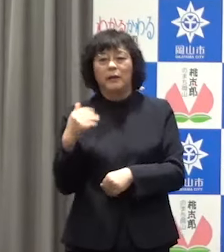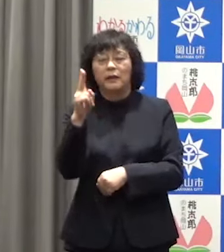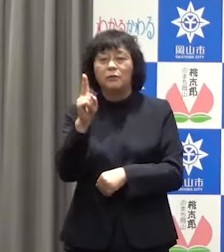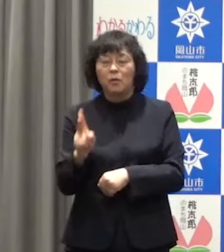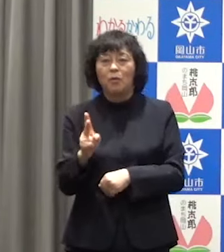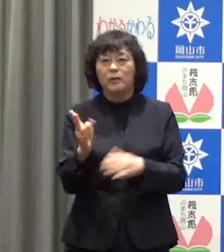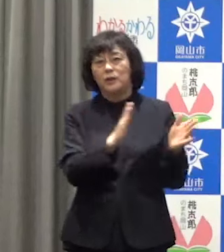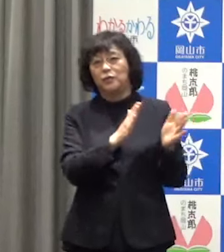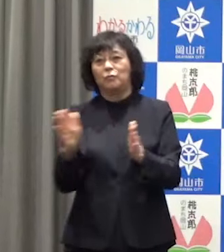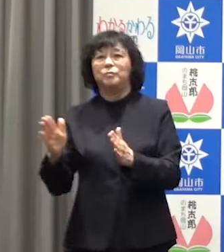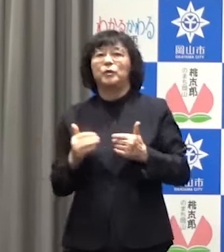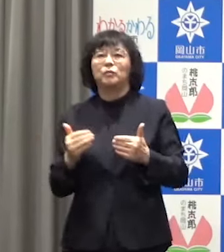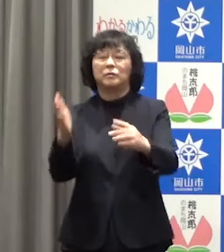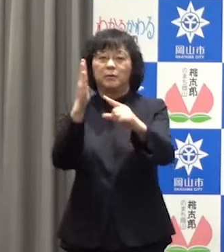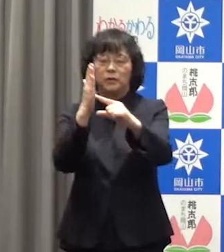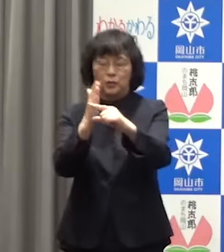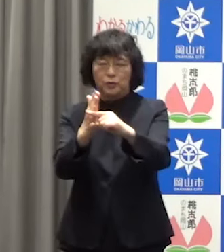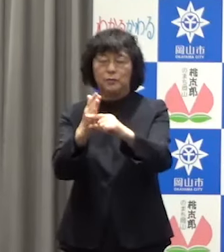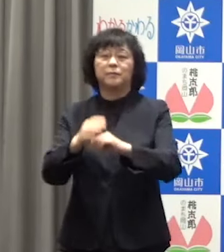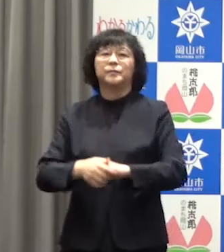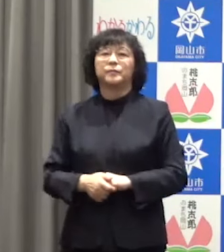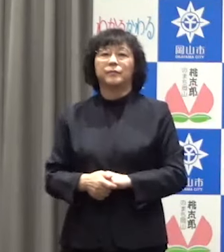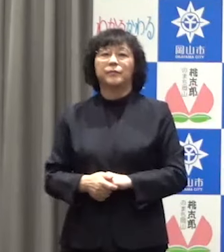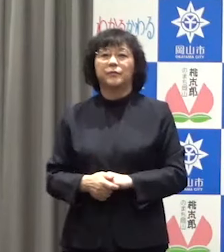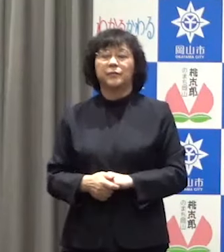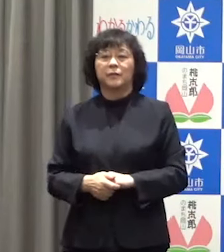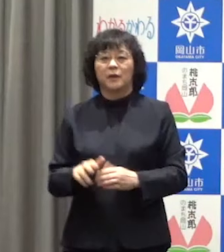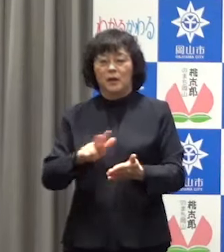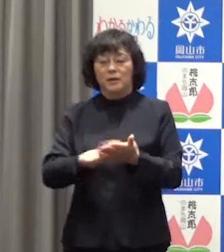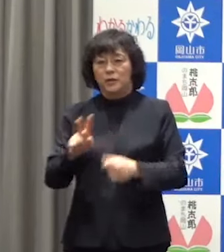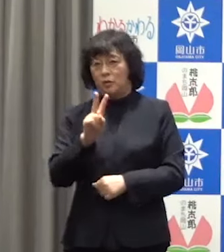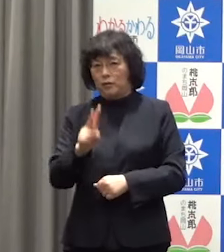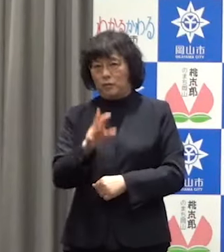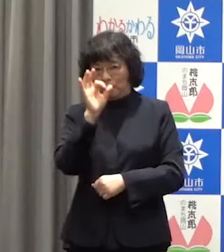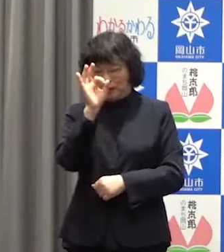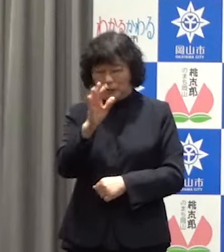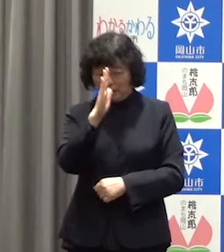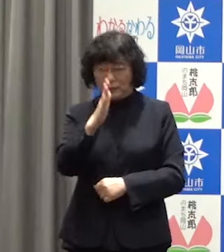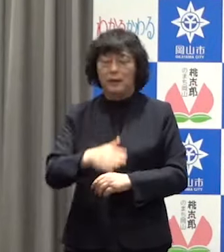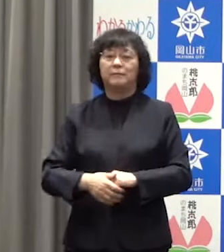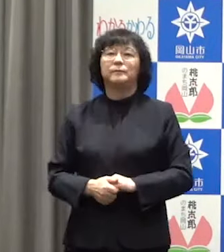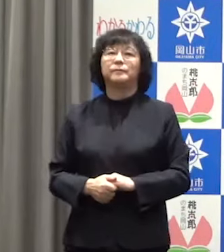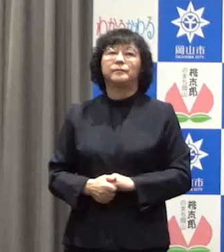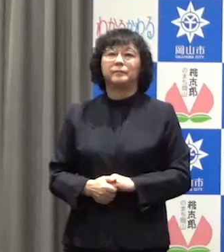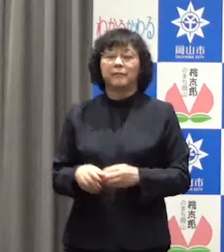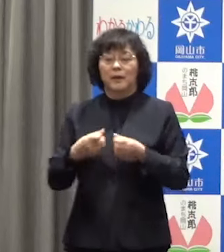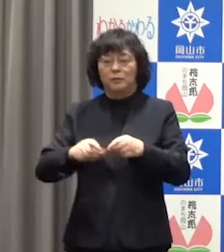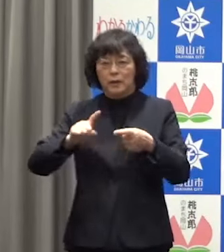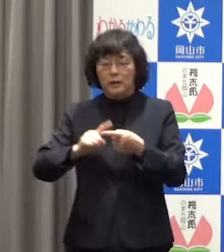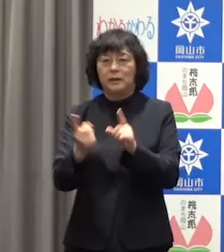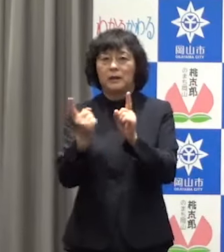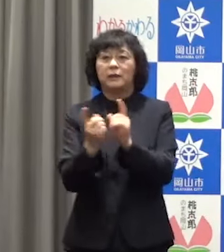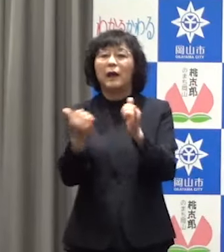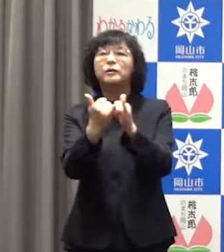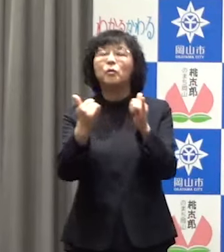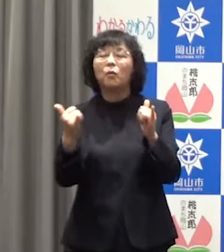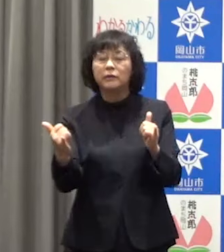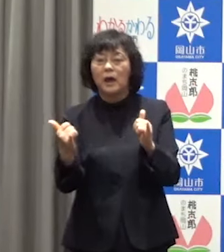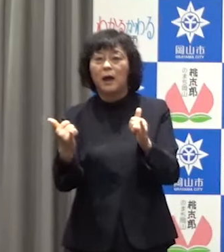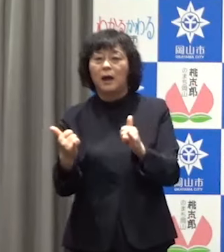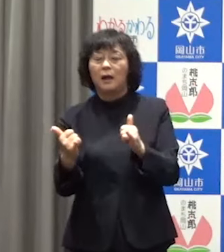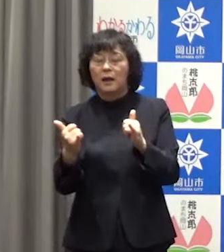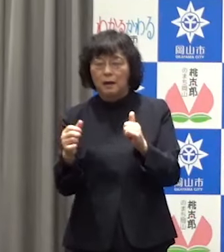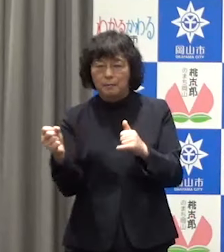めています。配布資料の2をご覧いただければと思います。具体的な対象者支給方法